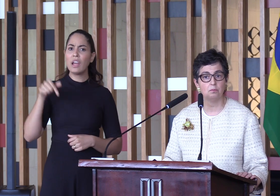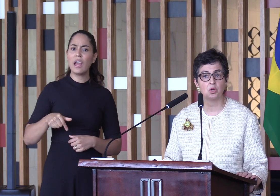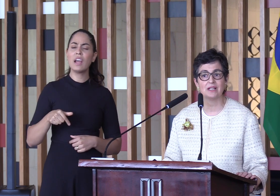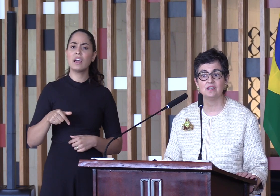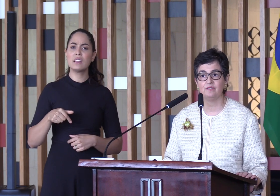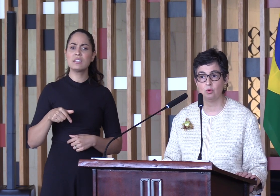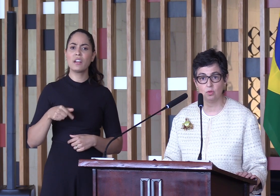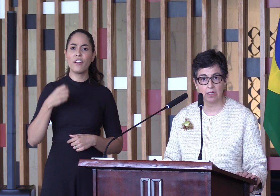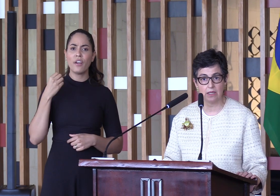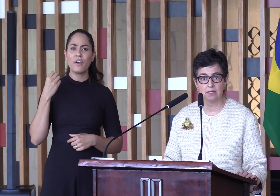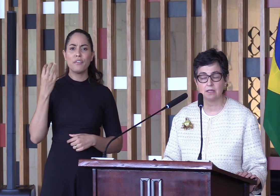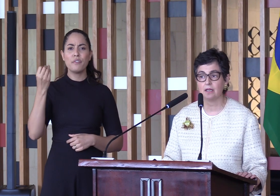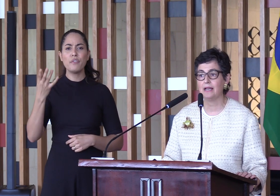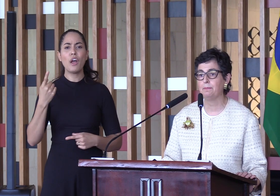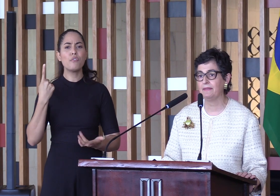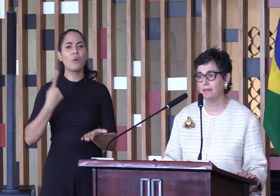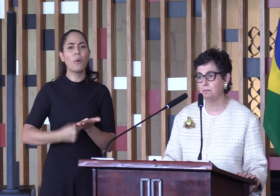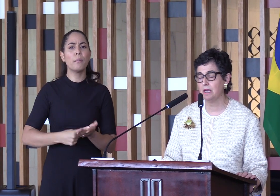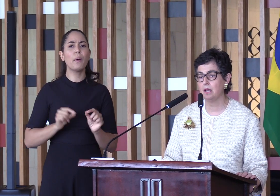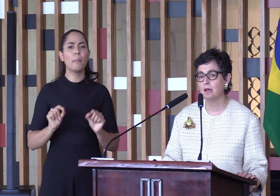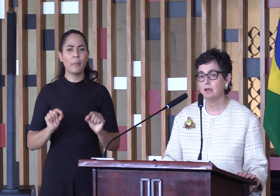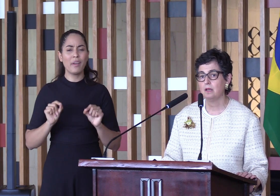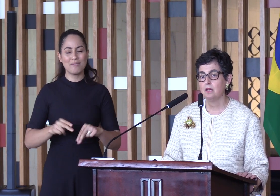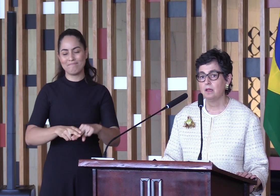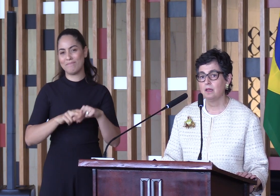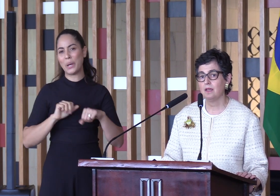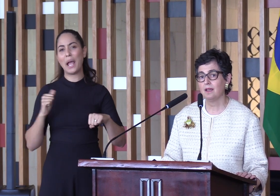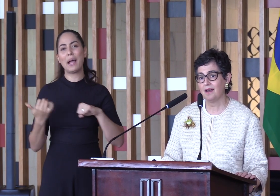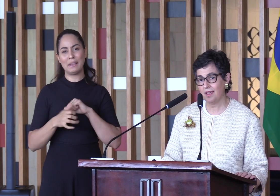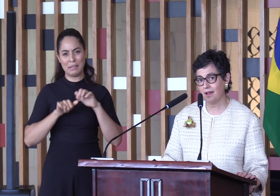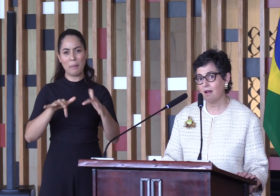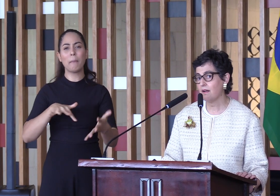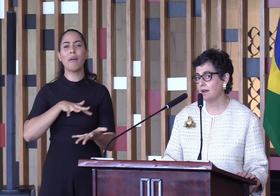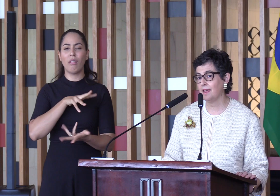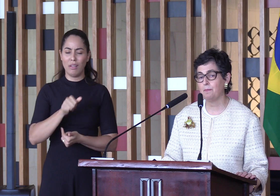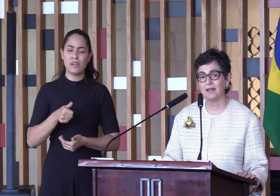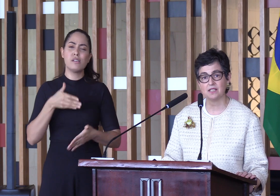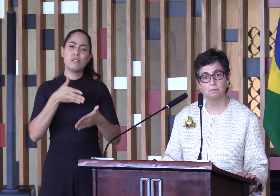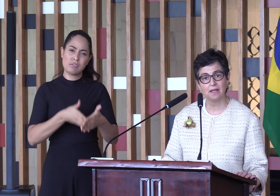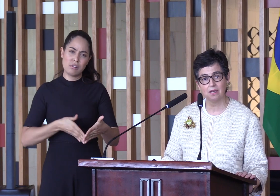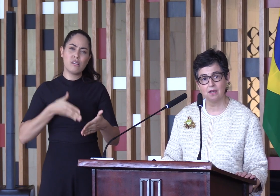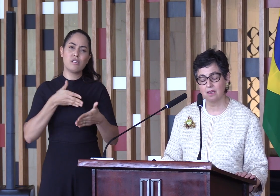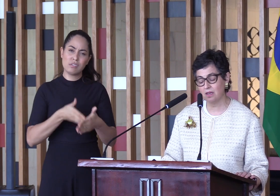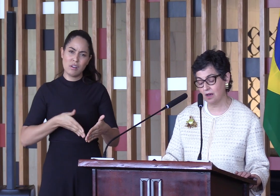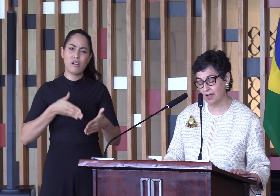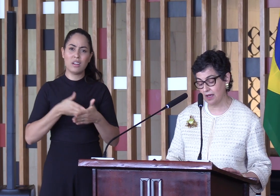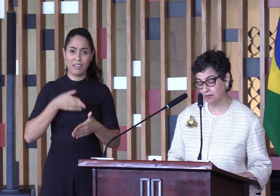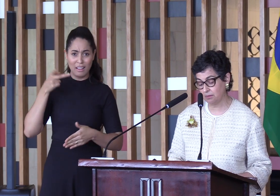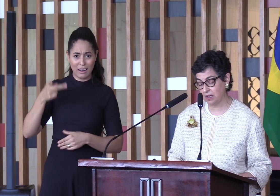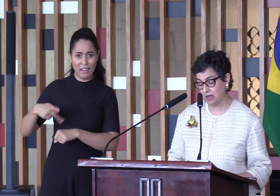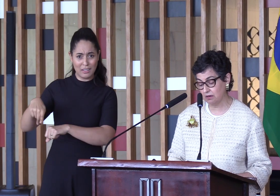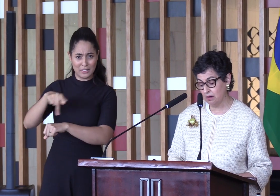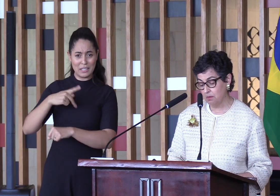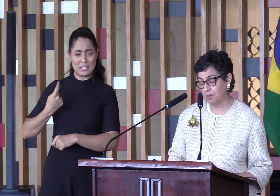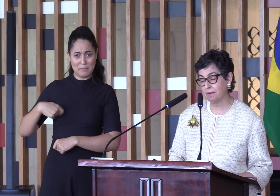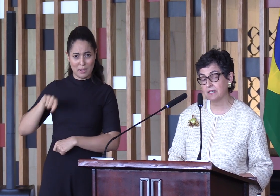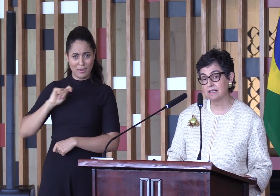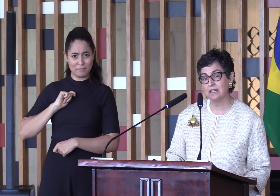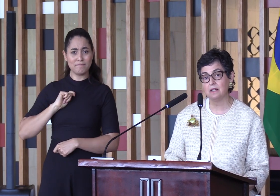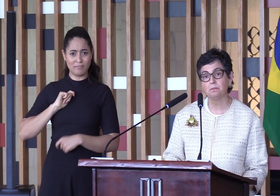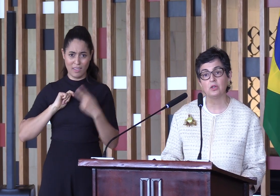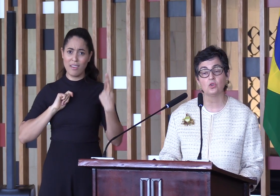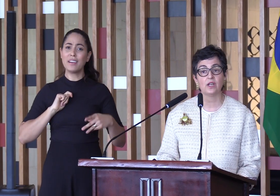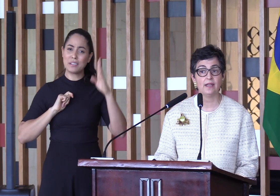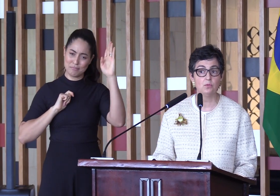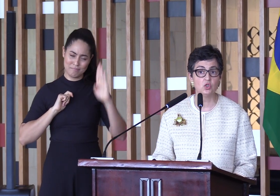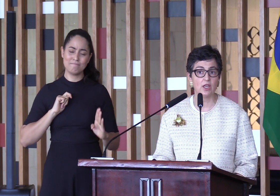marcado por as dificuldades que a pandemia crea, crea para a España e crea também para o